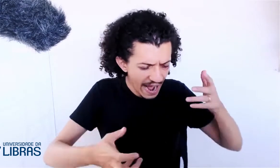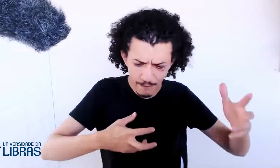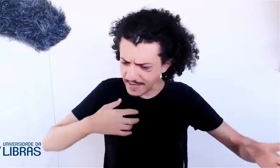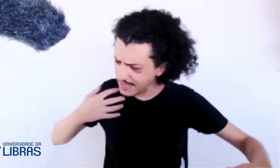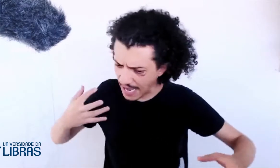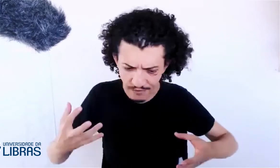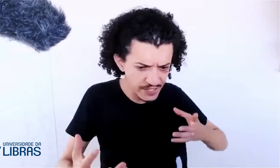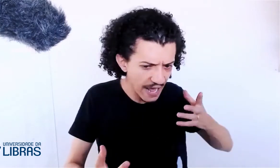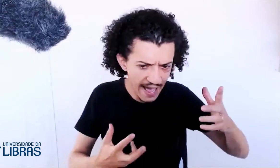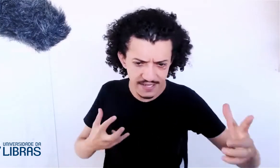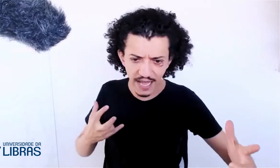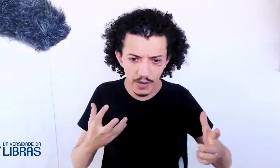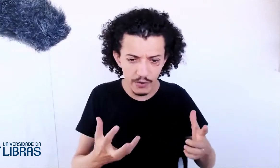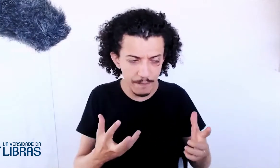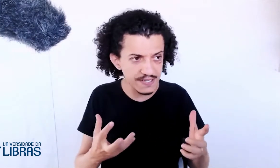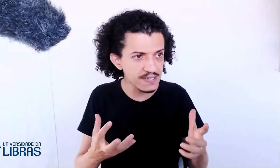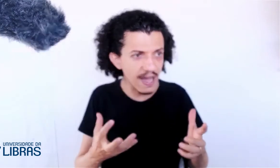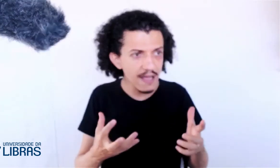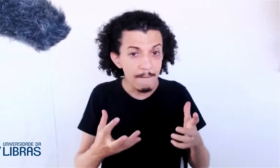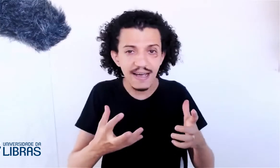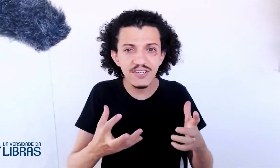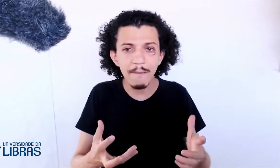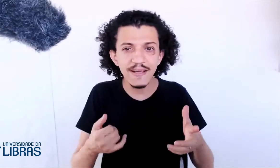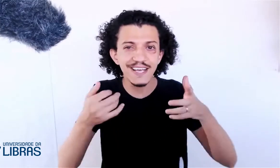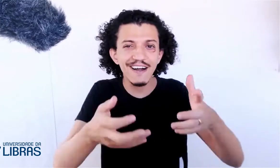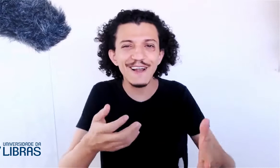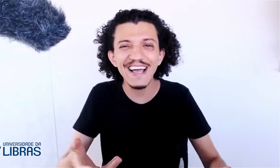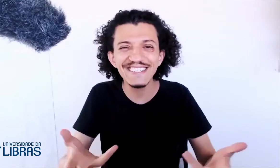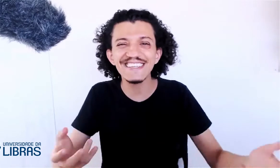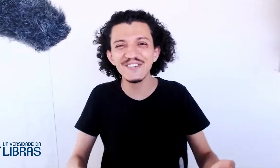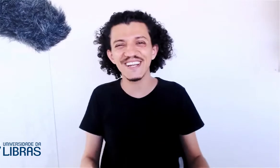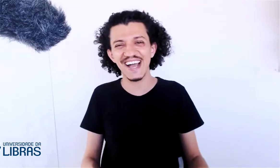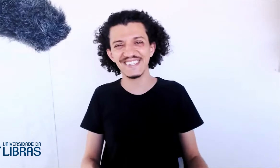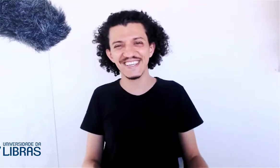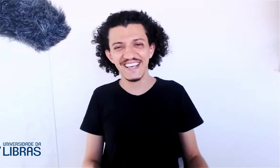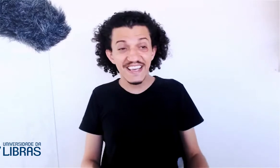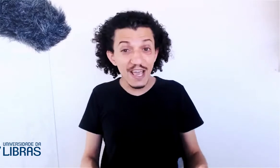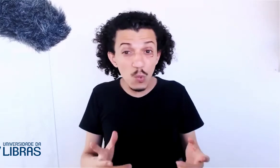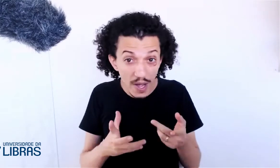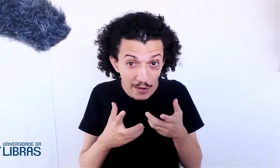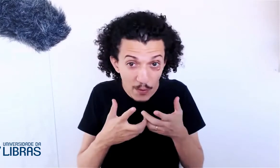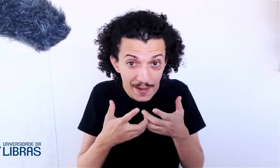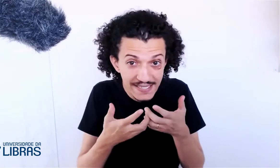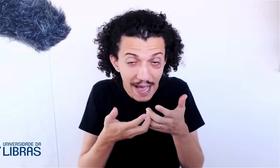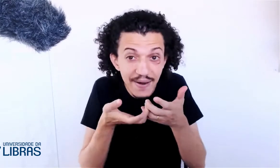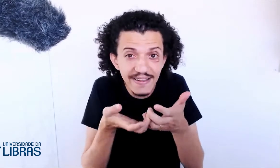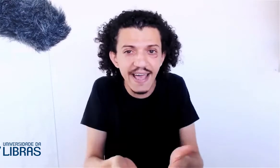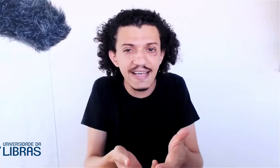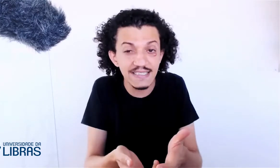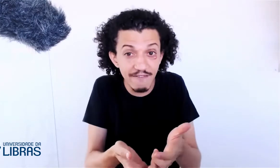preparava, pesquisava os sinais e tal que eu ia precisar, mas, de repente, chegava lá e esquecia os sinais. E quando eu comecei a aprender a escrever